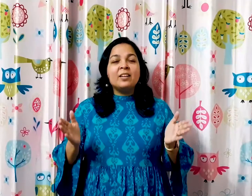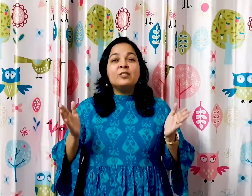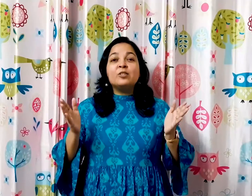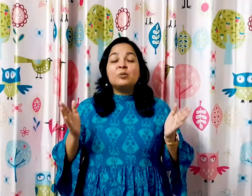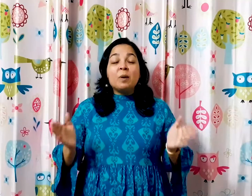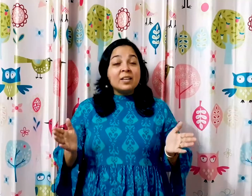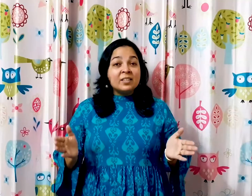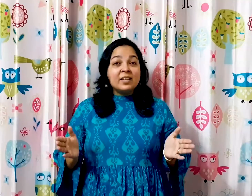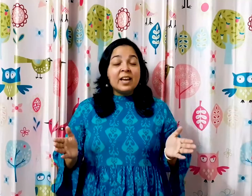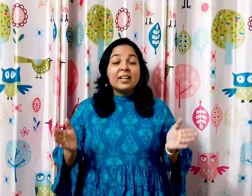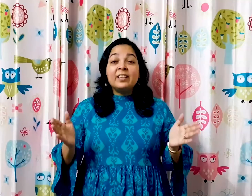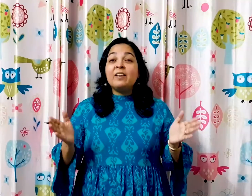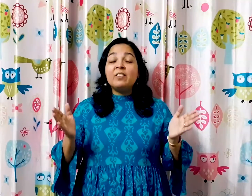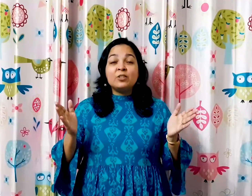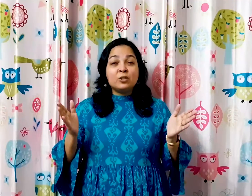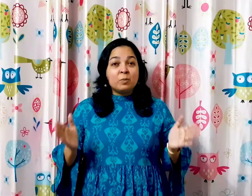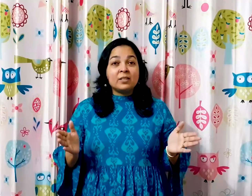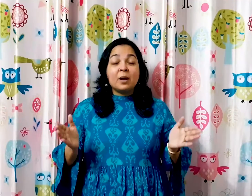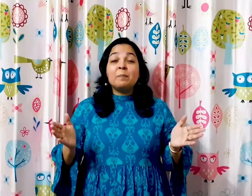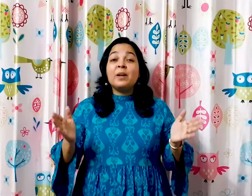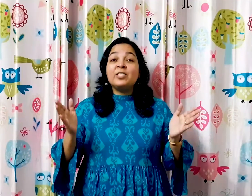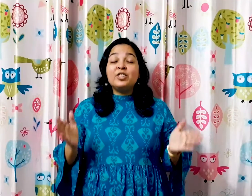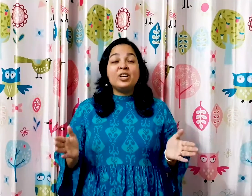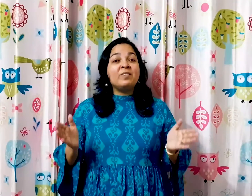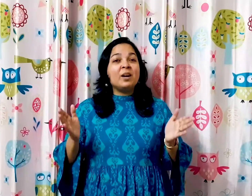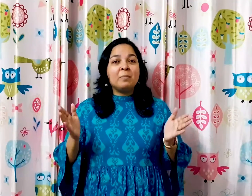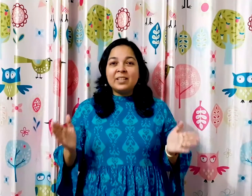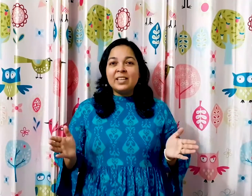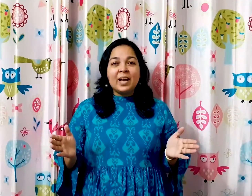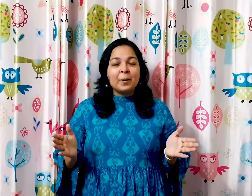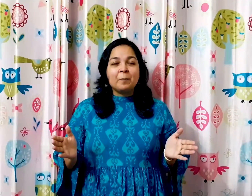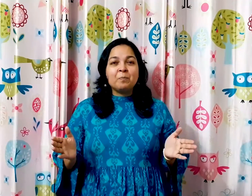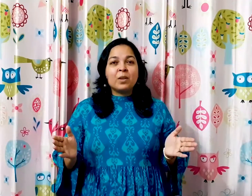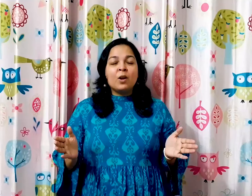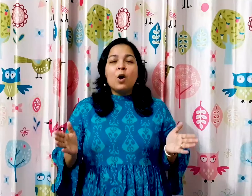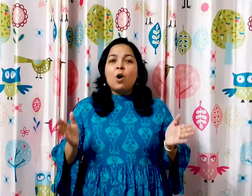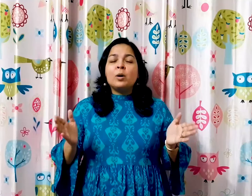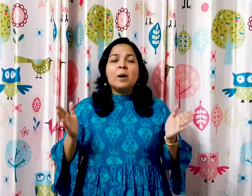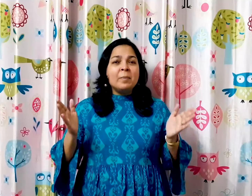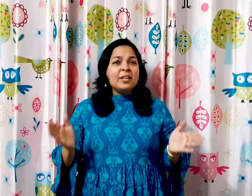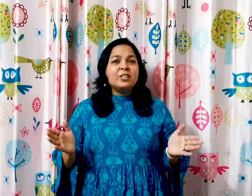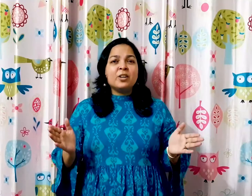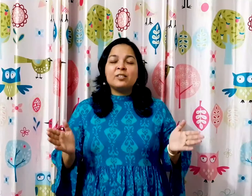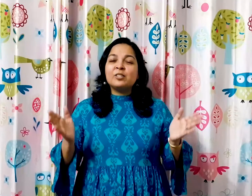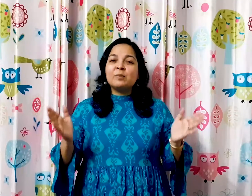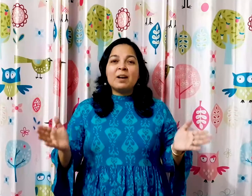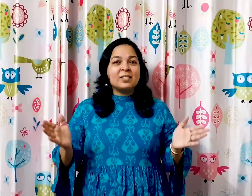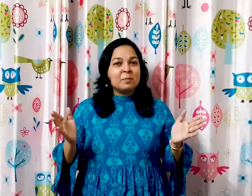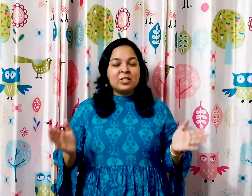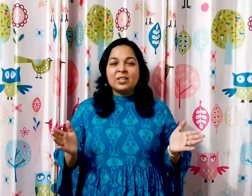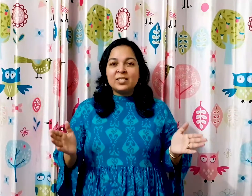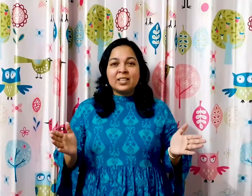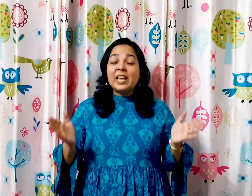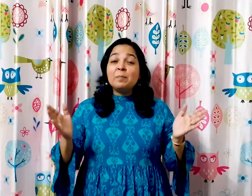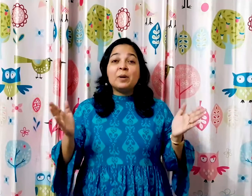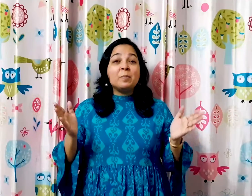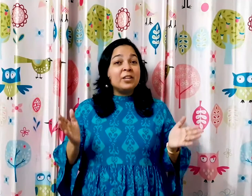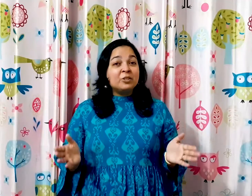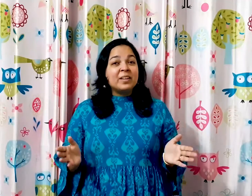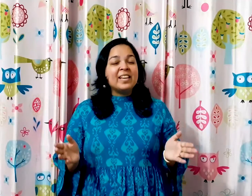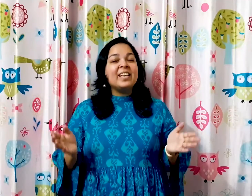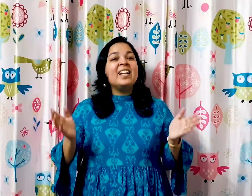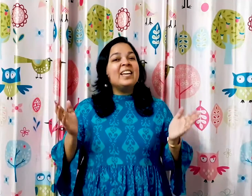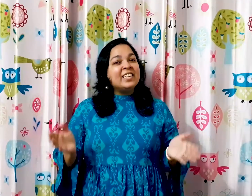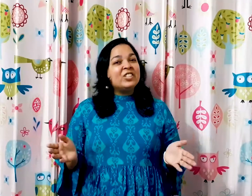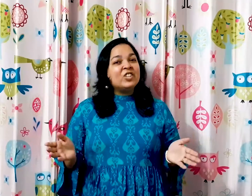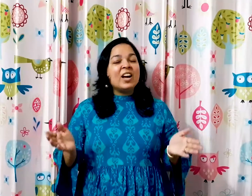हमें स्वास्थ्य दिया है, दिव्य स्वास्थ्य, अपना जीवन हमें दिया है और हम हमेशा स्वास्थ्य में चल सकते हैं।